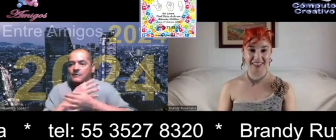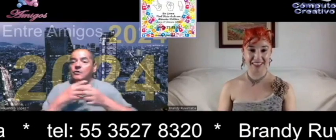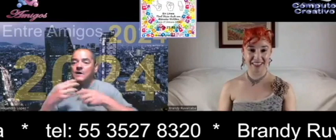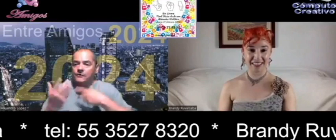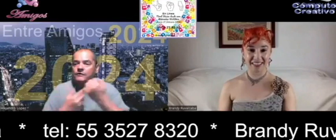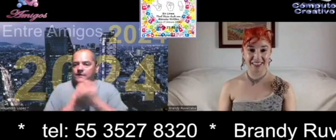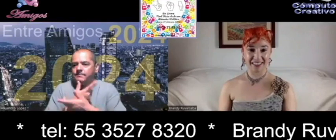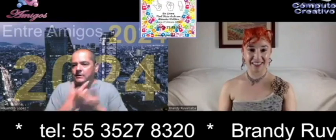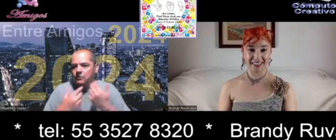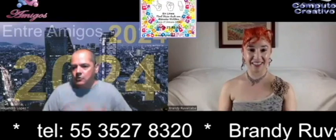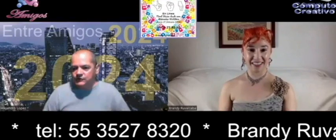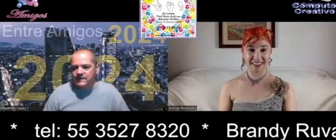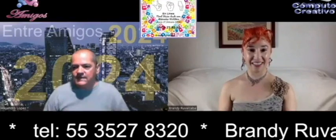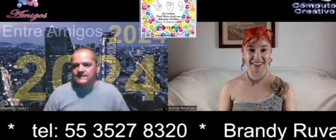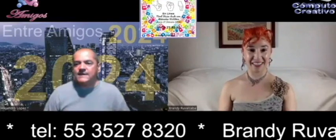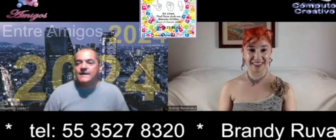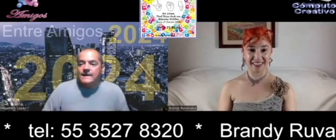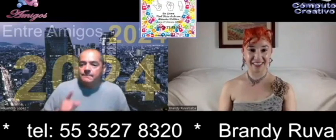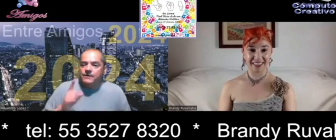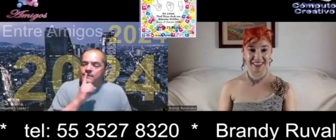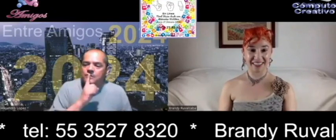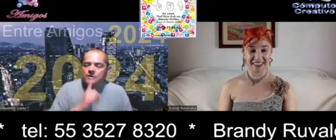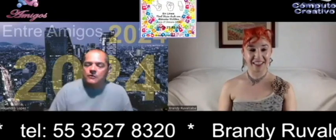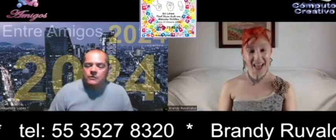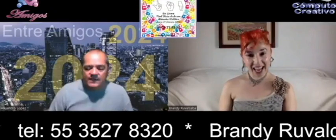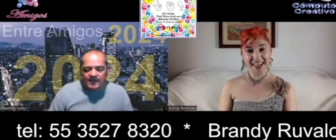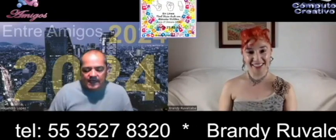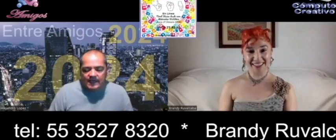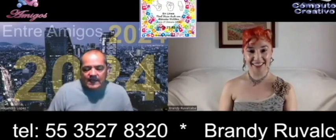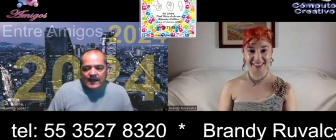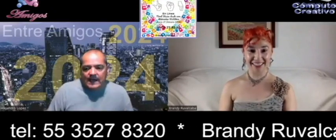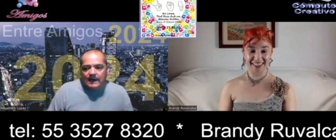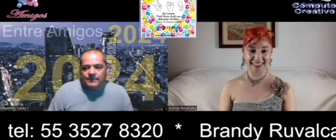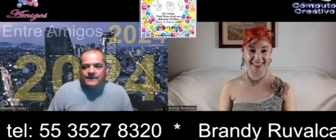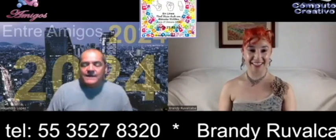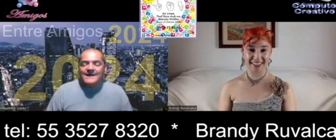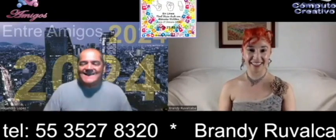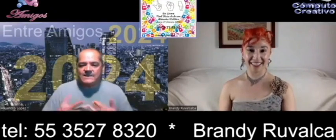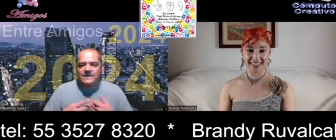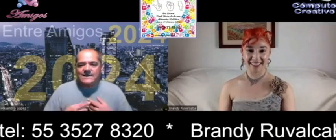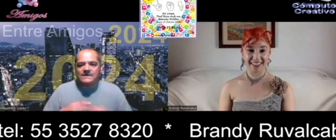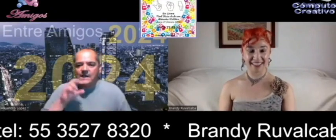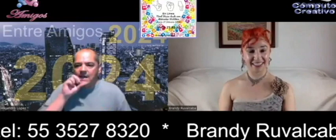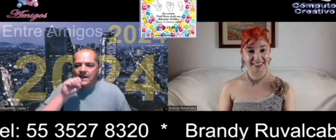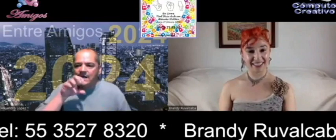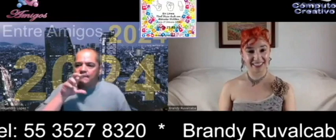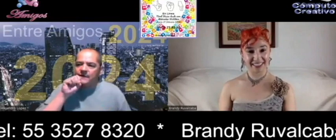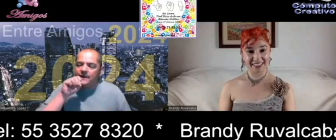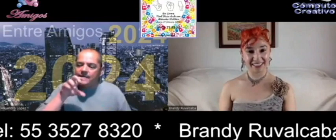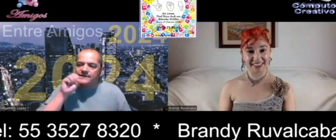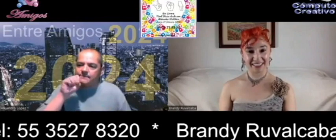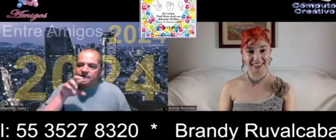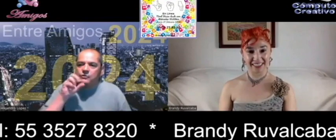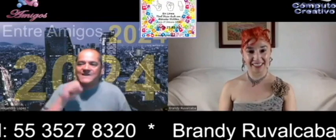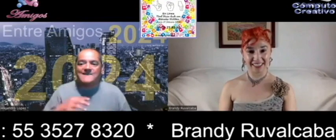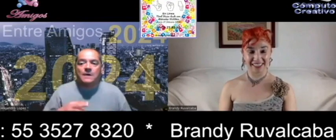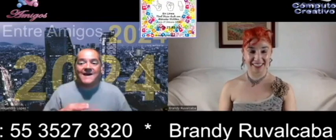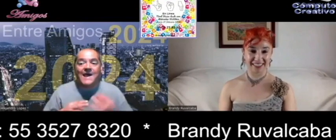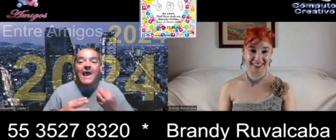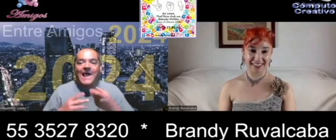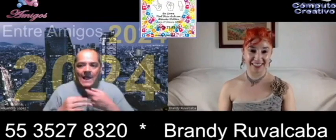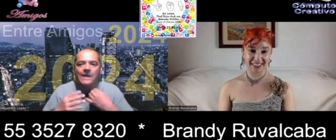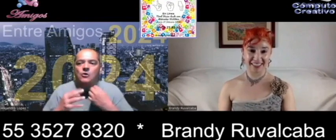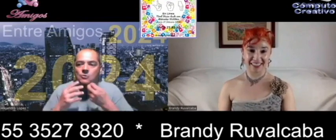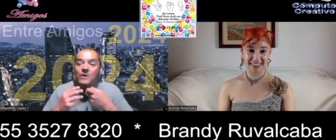estaba dando la nota, pero con señas. Pero me acuerdo que, aparte de las señas, esta persona